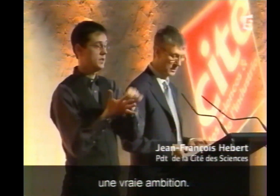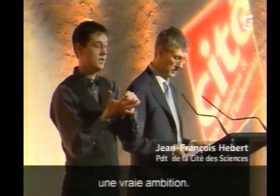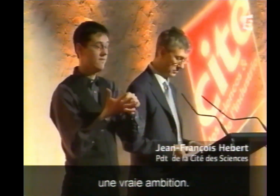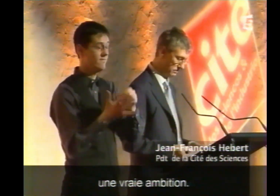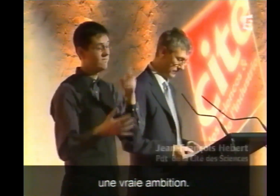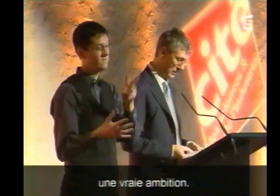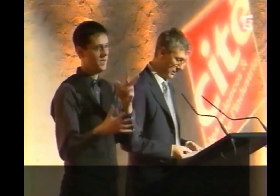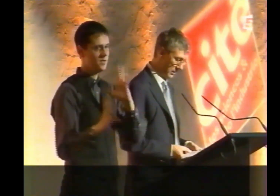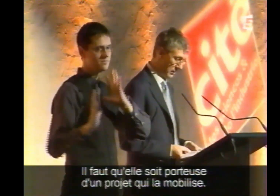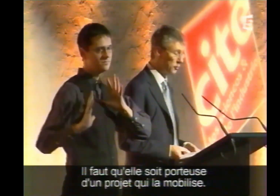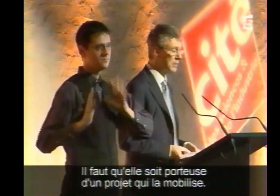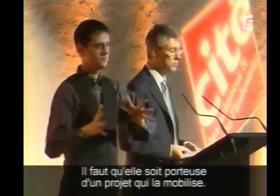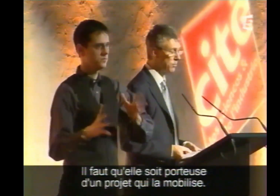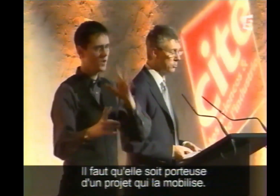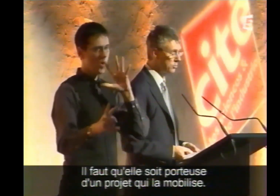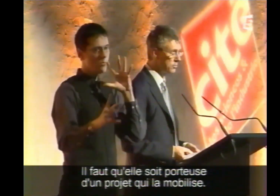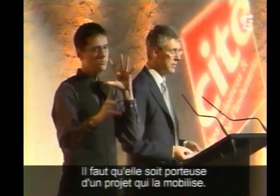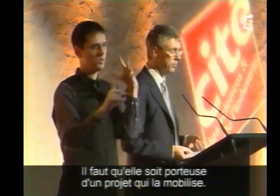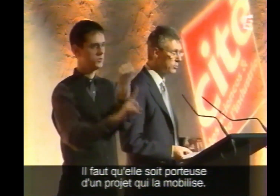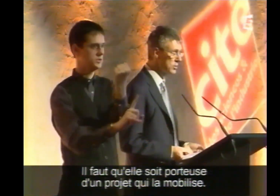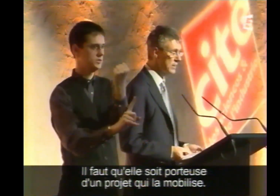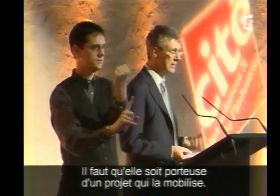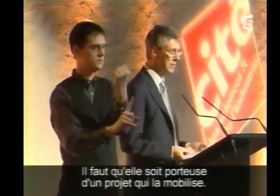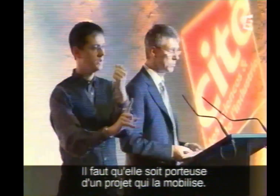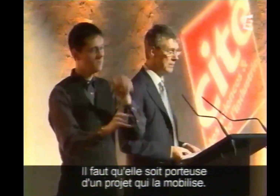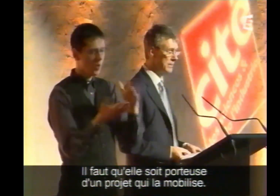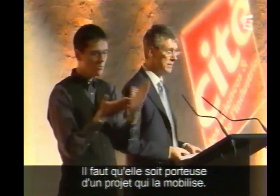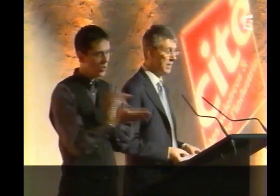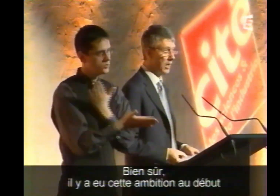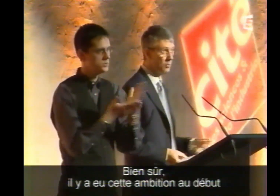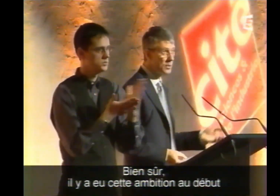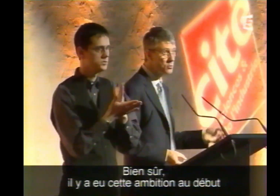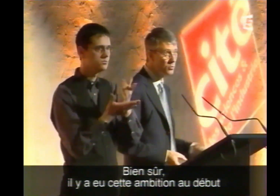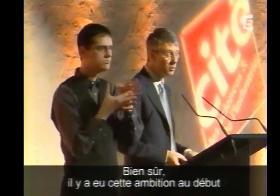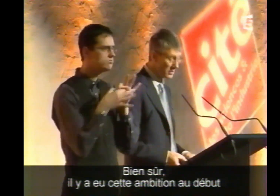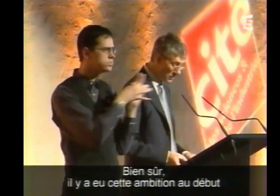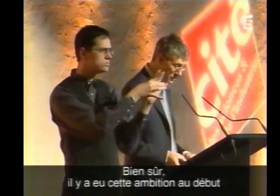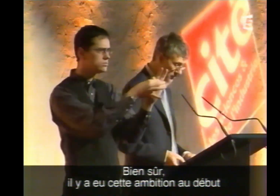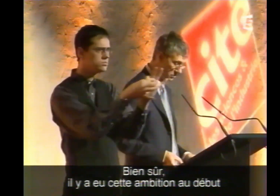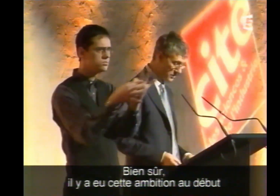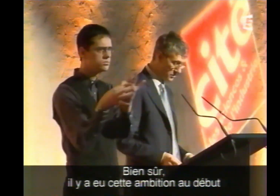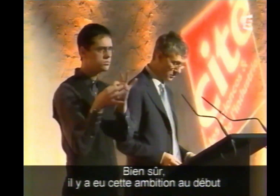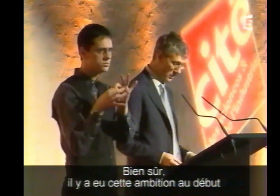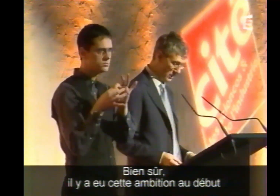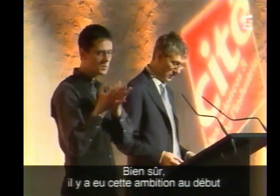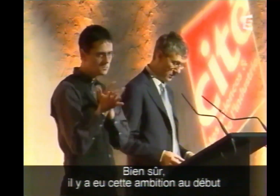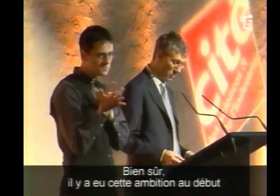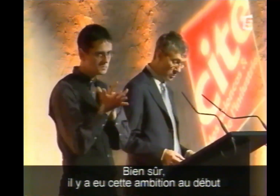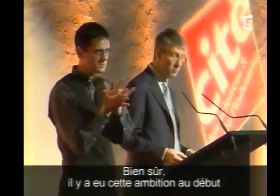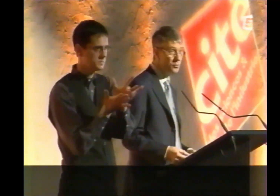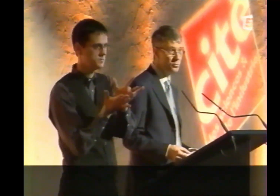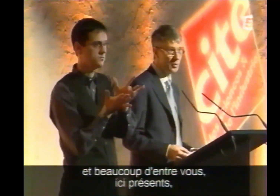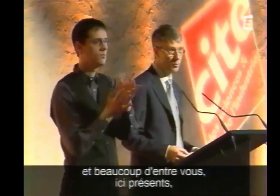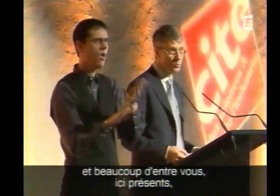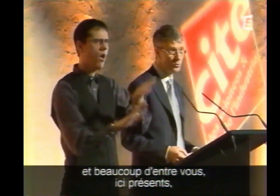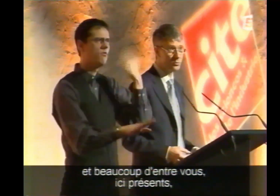ambition. Il faut qu'elle soit porteuse d'un projet qui la mobilise. Alors bien sûr, il y a eu cette ambition au début, et beaucoup d'entre